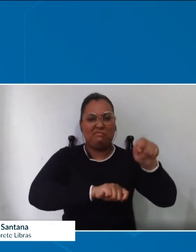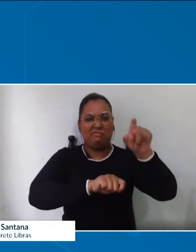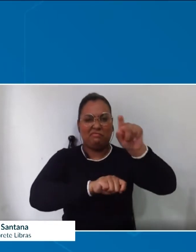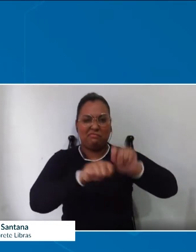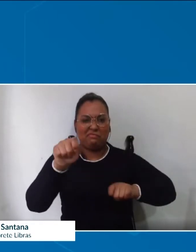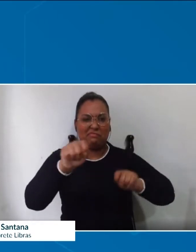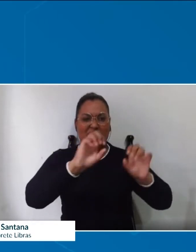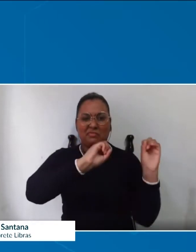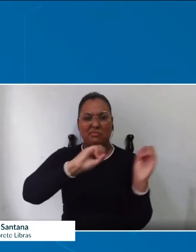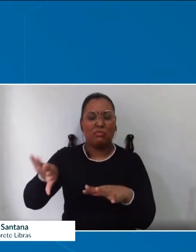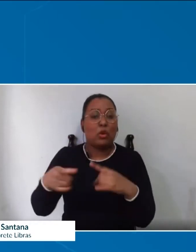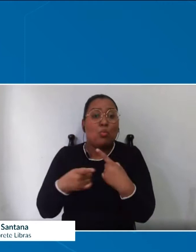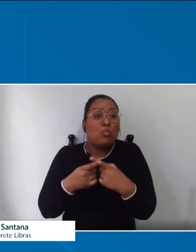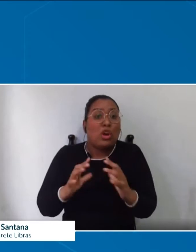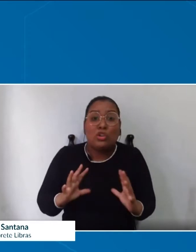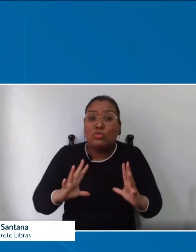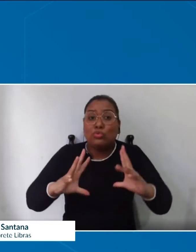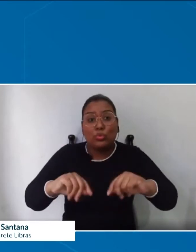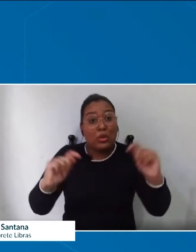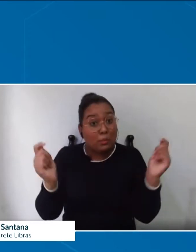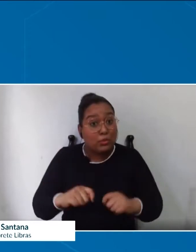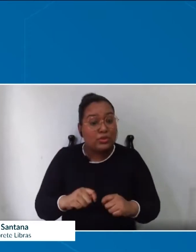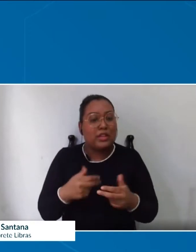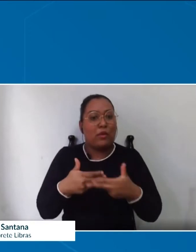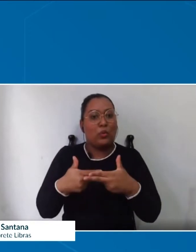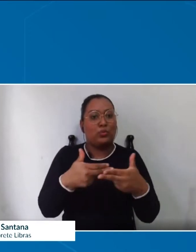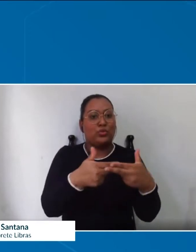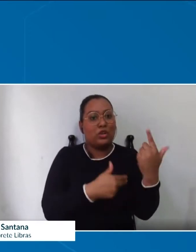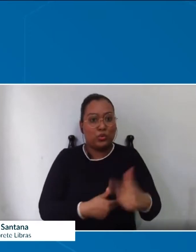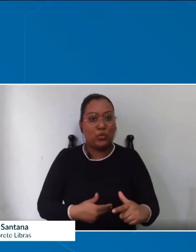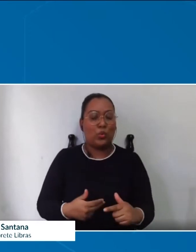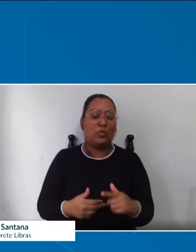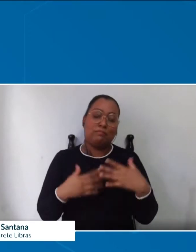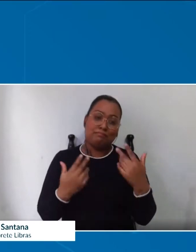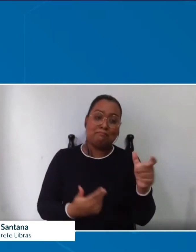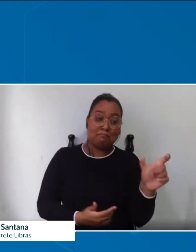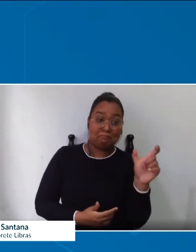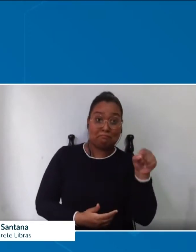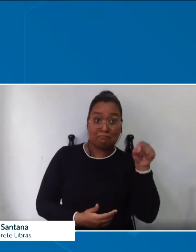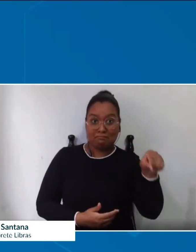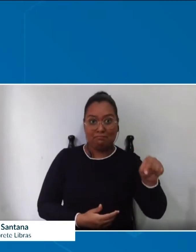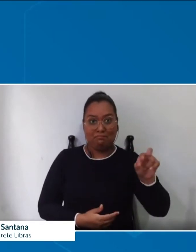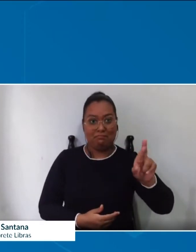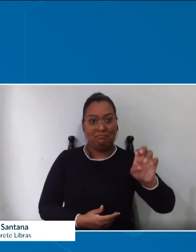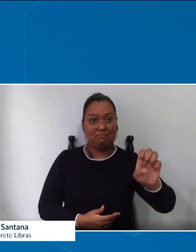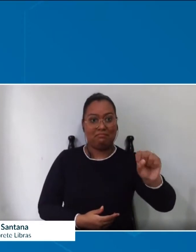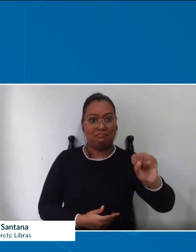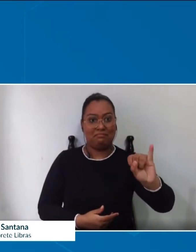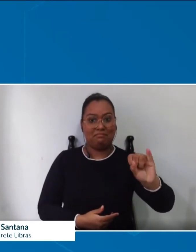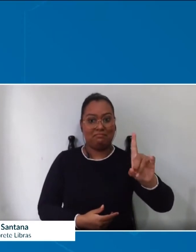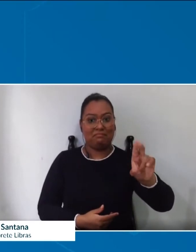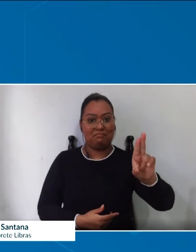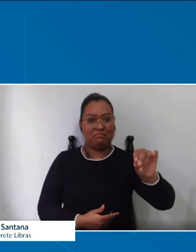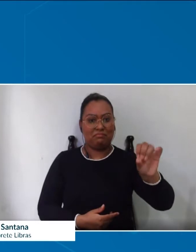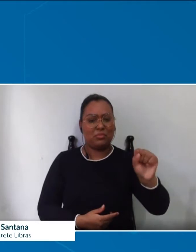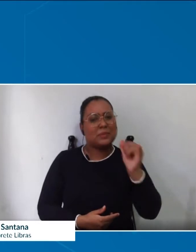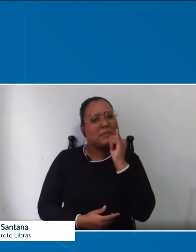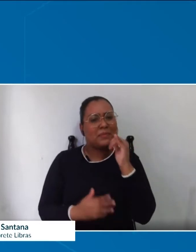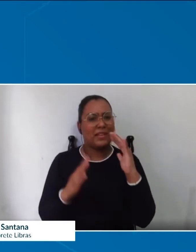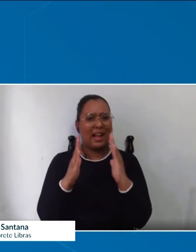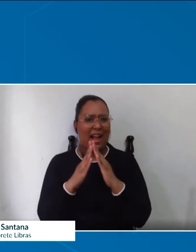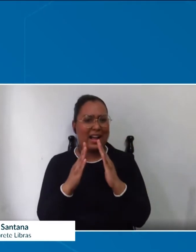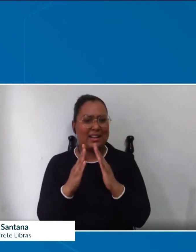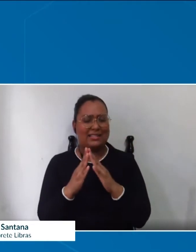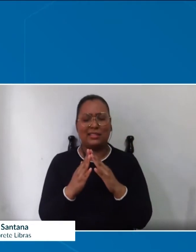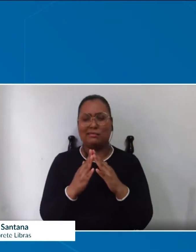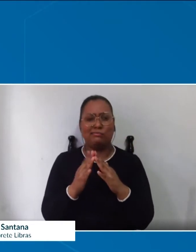que tudo pode ser reaproveitado. Então, quando a gente fala de resíduos, a gente está falando de tudo aquilo que nós jogamos nas nossas casas, no lixo, no dia